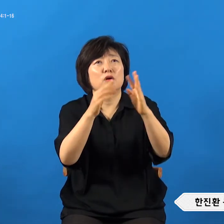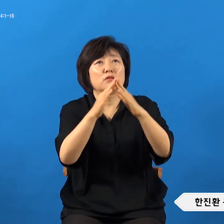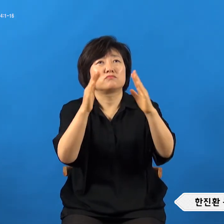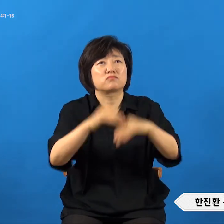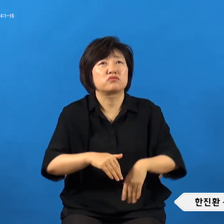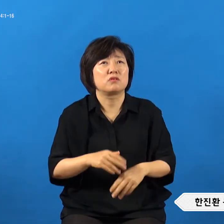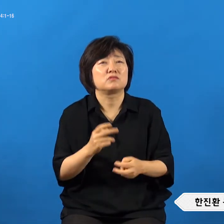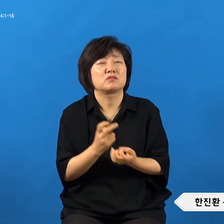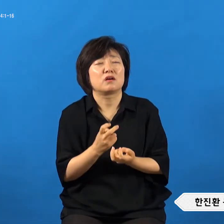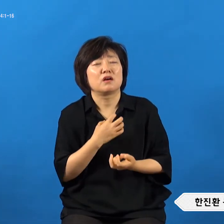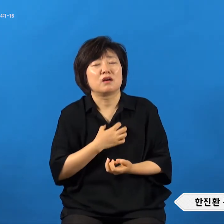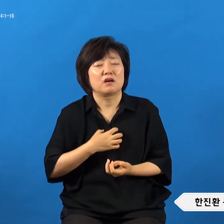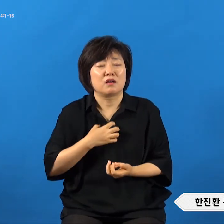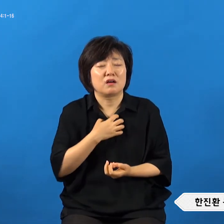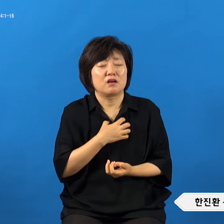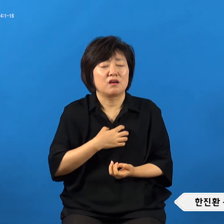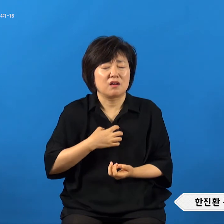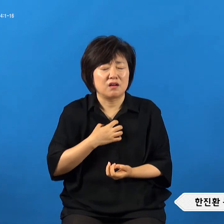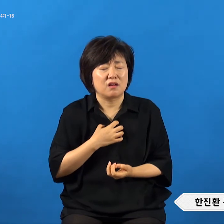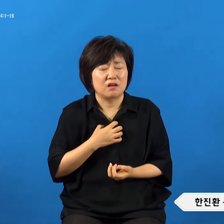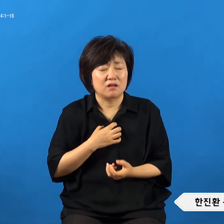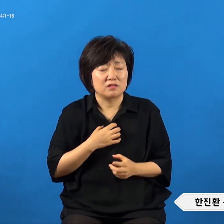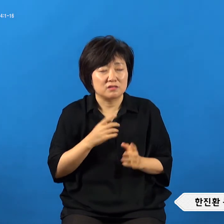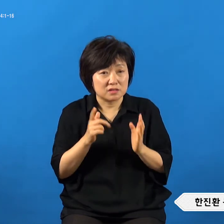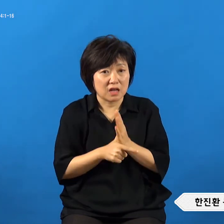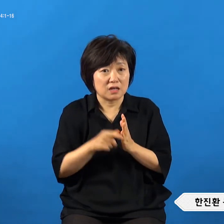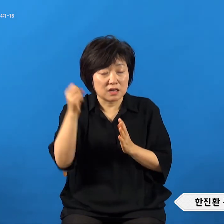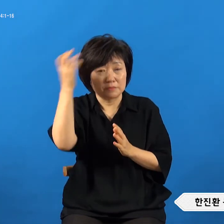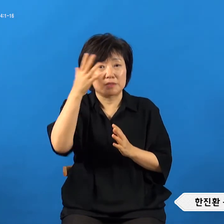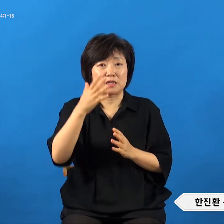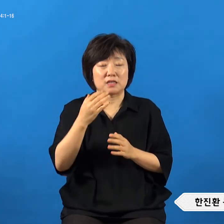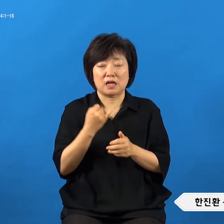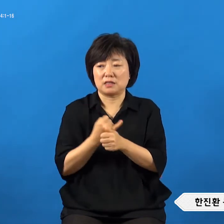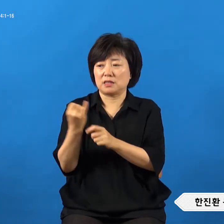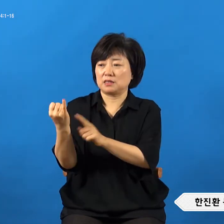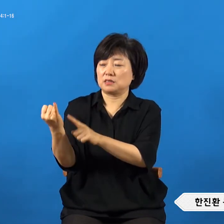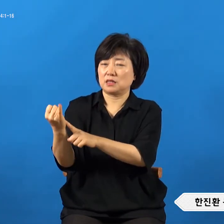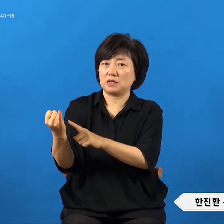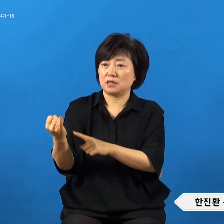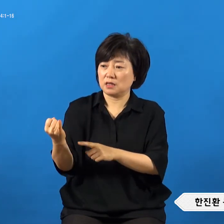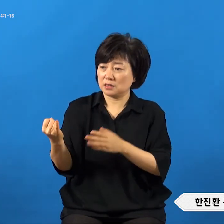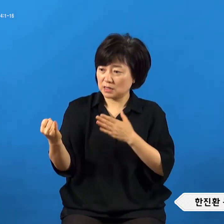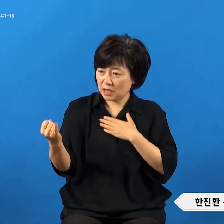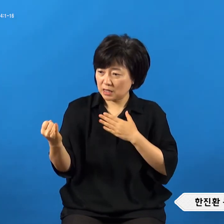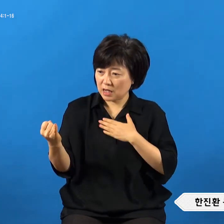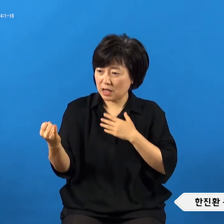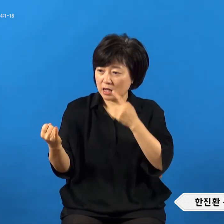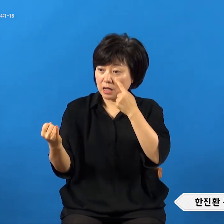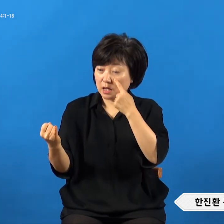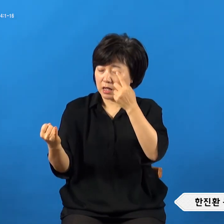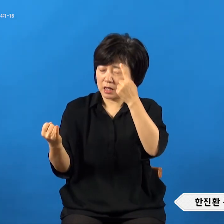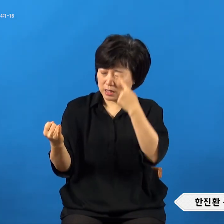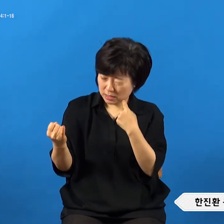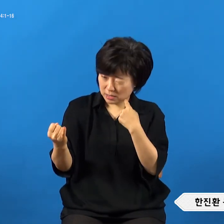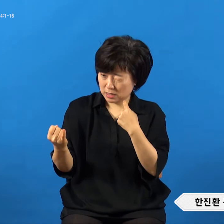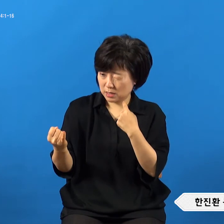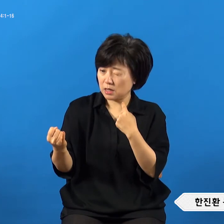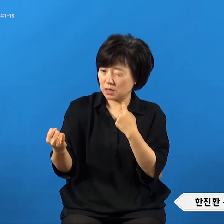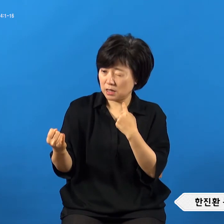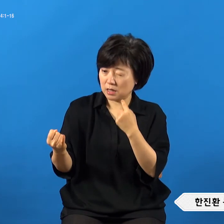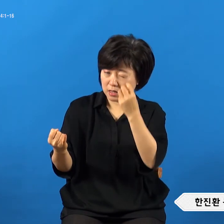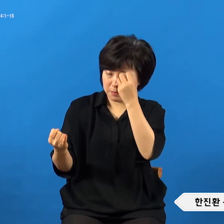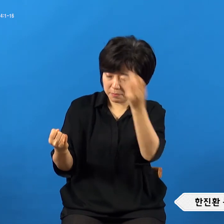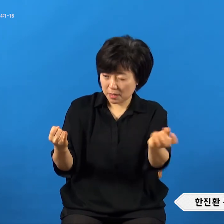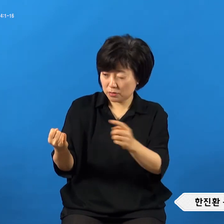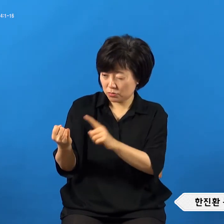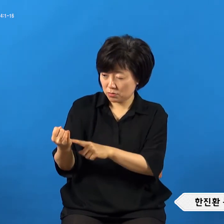많아졌습니다. 그러다가 하루는 갑자기 자기 아내에게 여보, 내가 애꾸는이 되어도 나하고